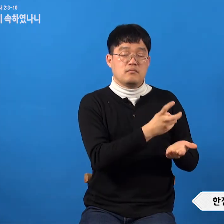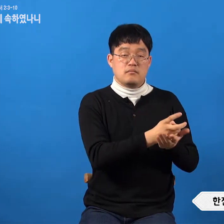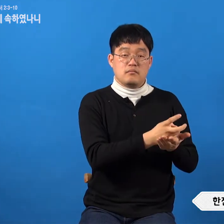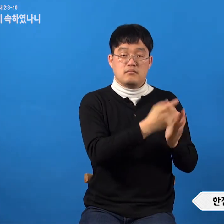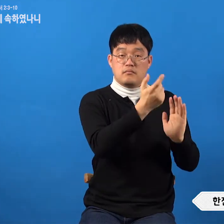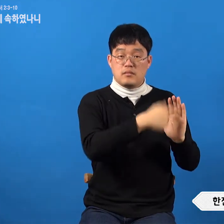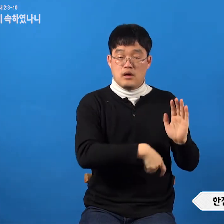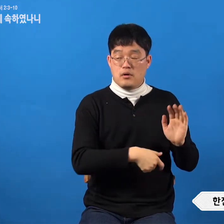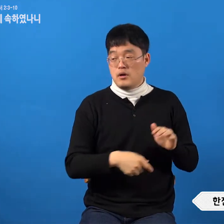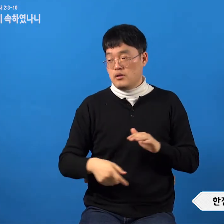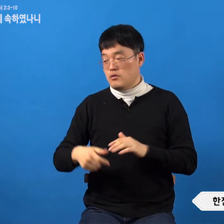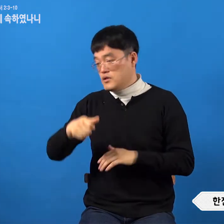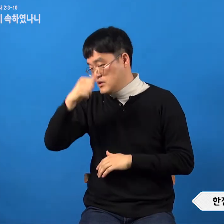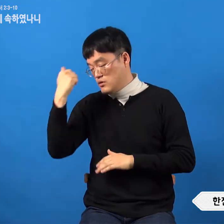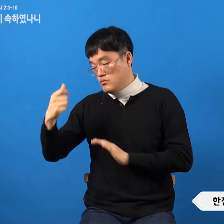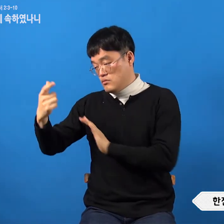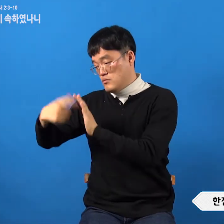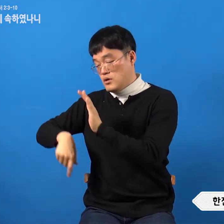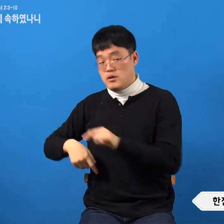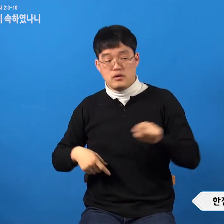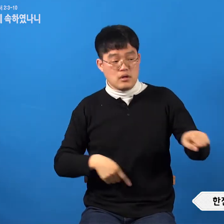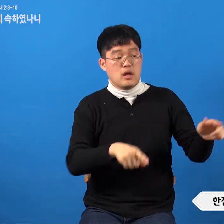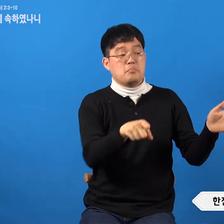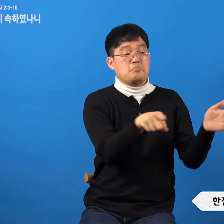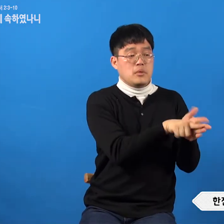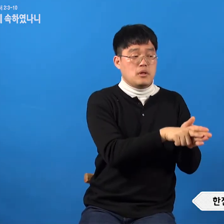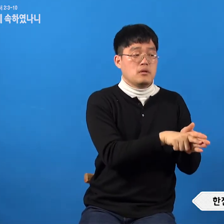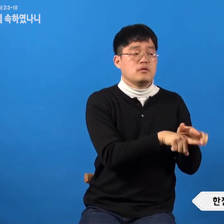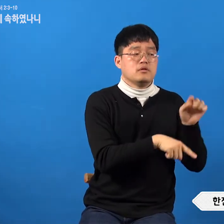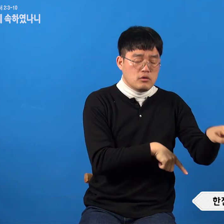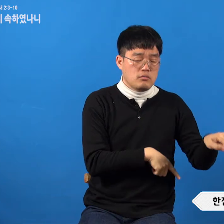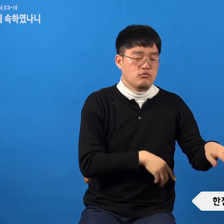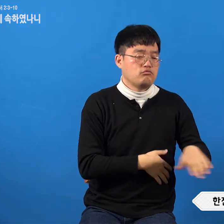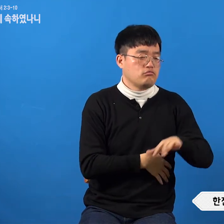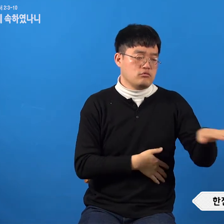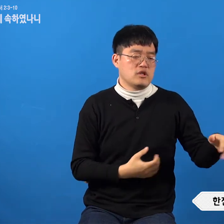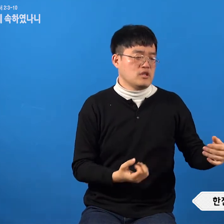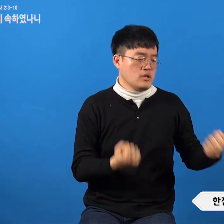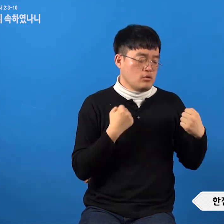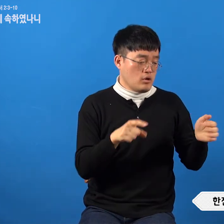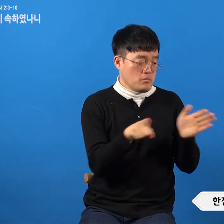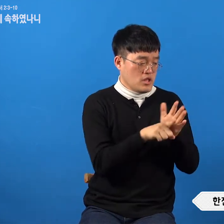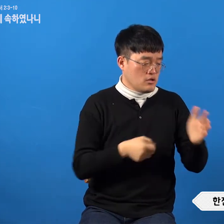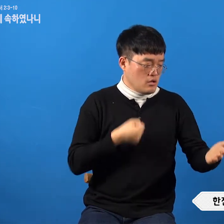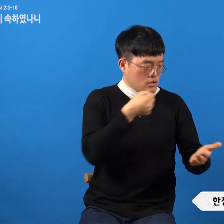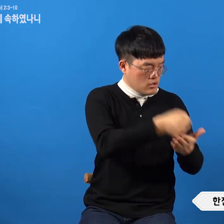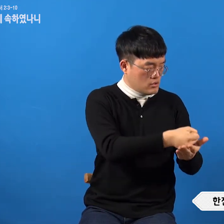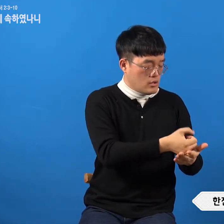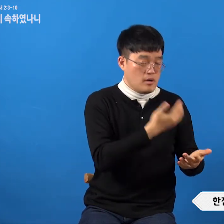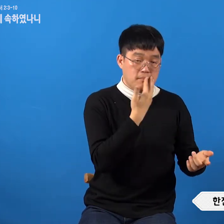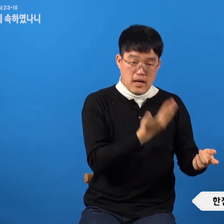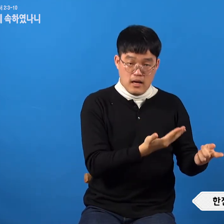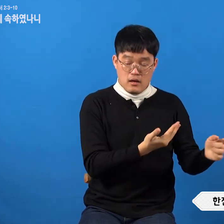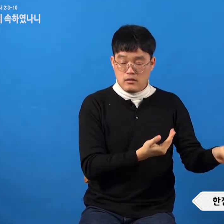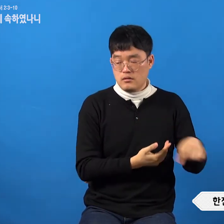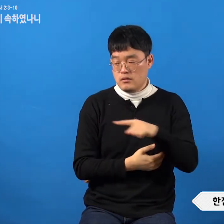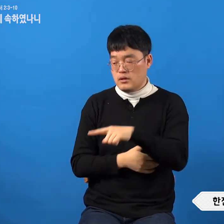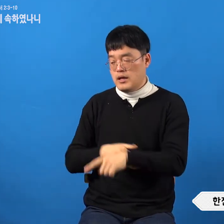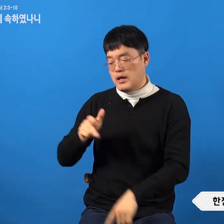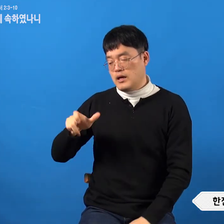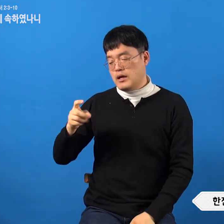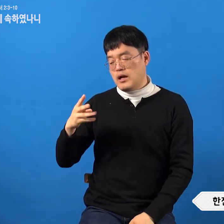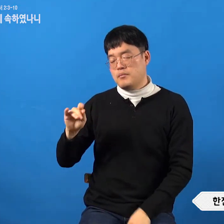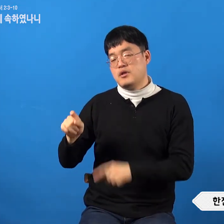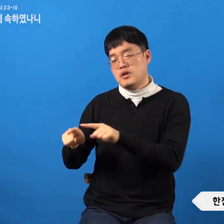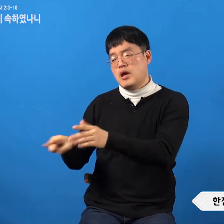알미니안주의는 믿는 것은 우리 힘으로 할 수 있는 것이다, 우리 힘으로 믿을 수 있는 것이다 하는 것이고,